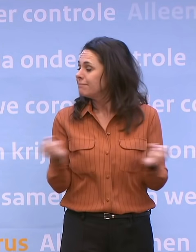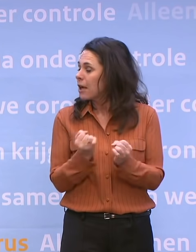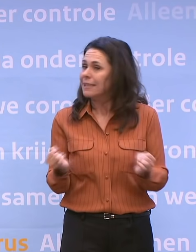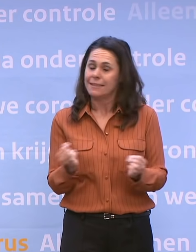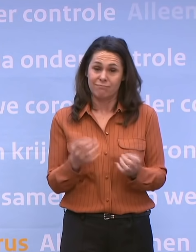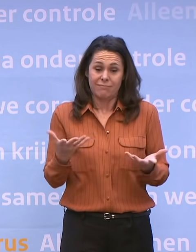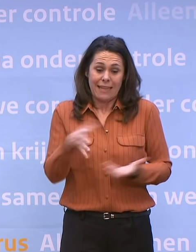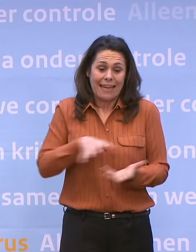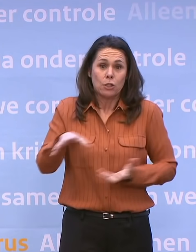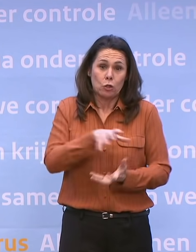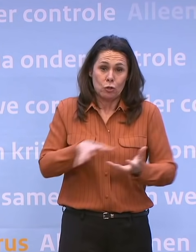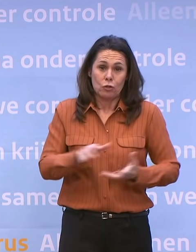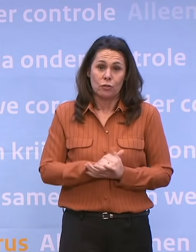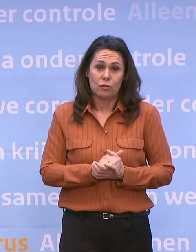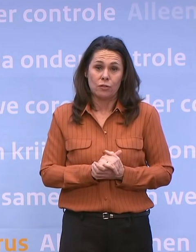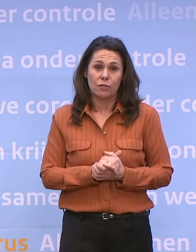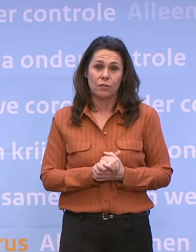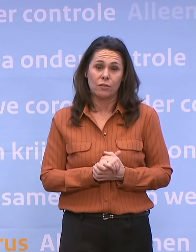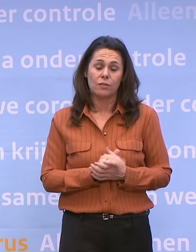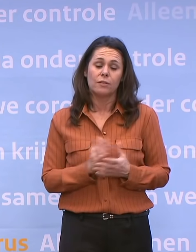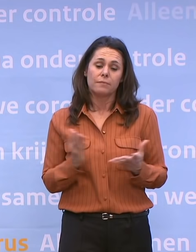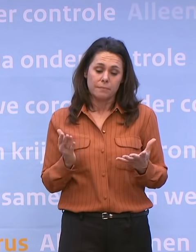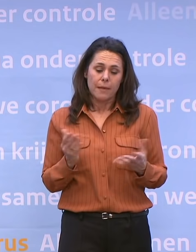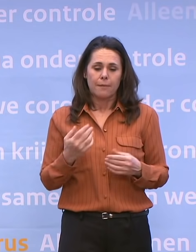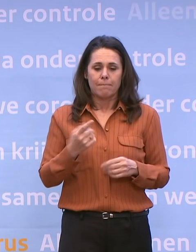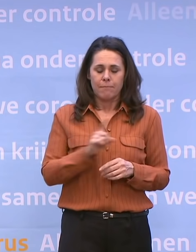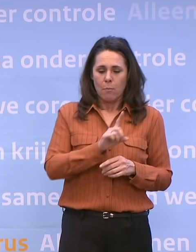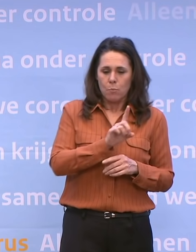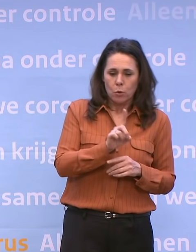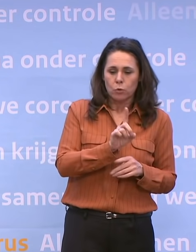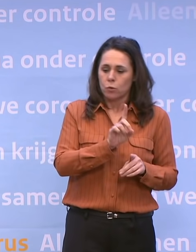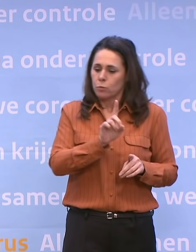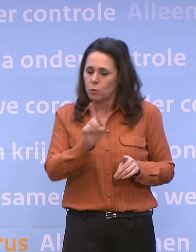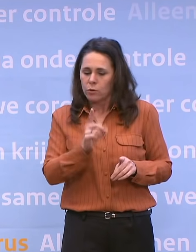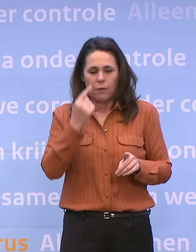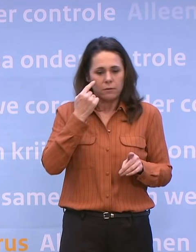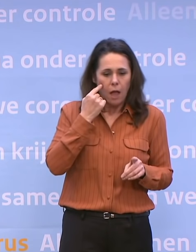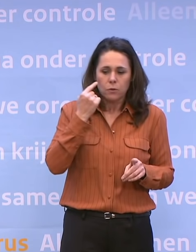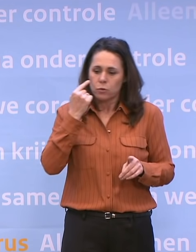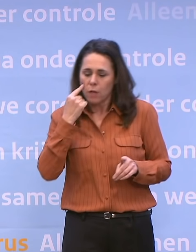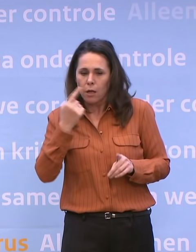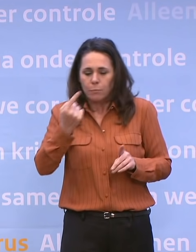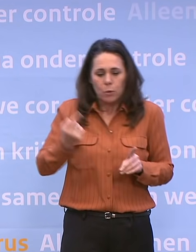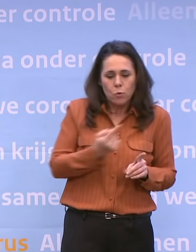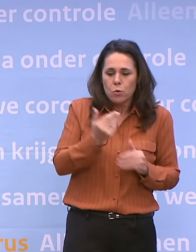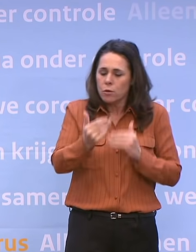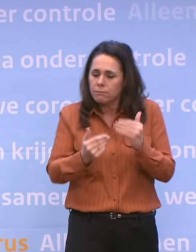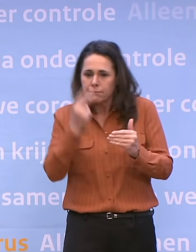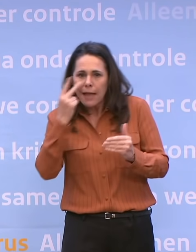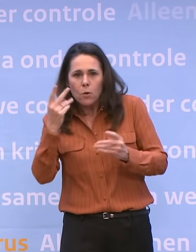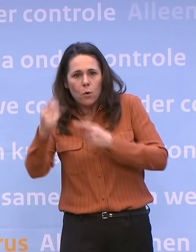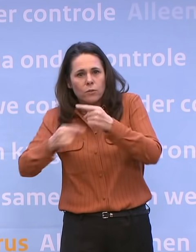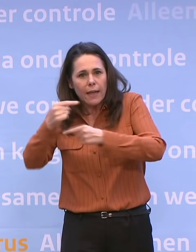crisis. Ik kan u wel de garantie geven dat wij van minuut tot minuut, van uur tot uur, van dag tot dag met de deskundigen kijken hoe het zich ontwikkelt. En op basis van